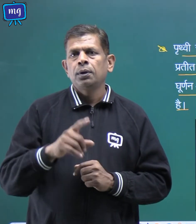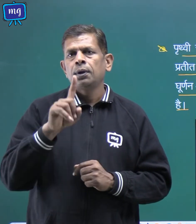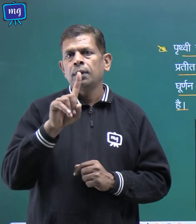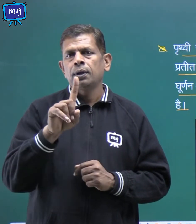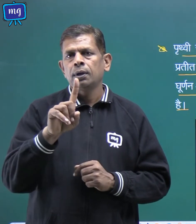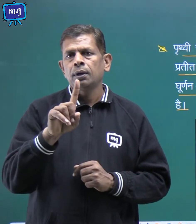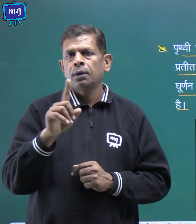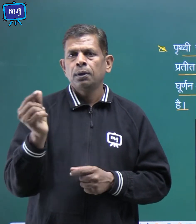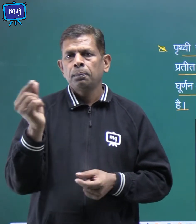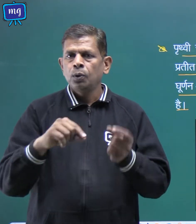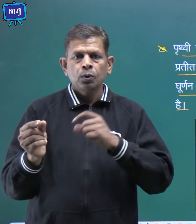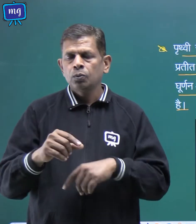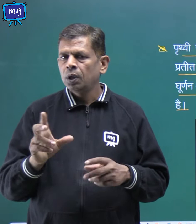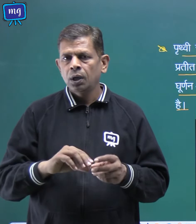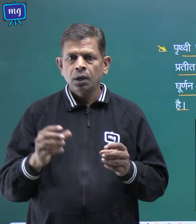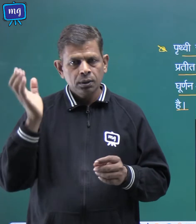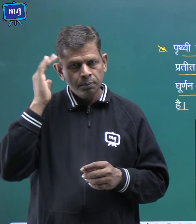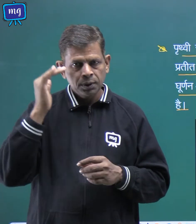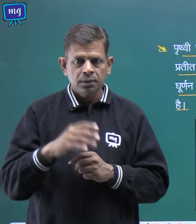द्वारा समझेंगे।